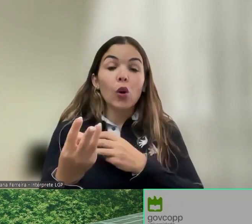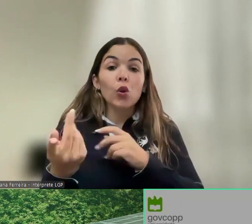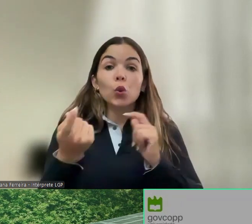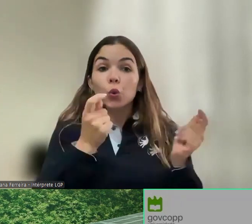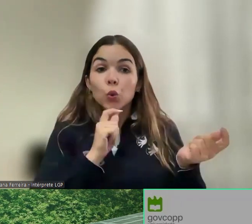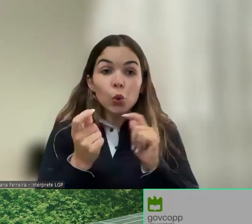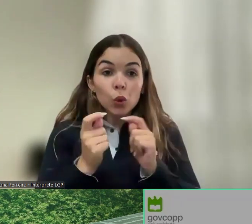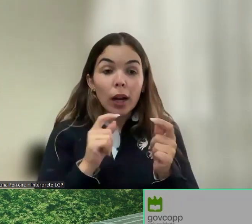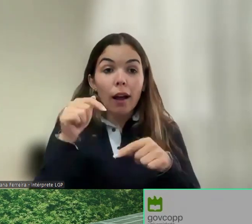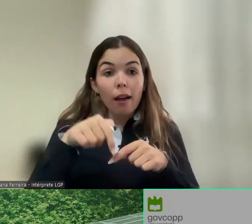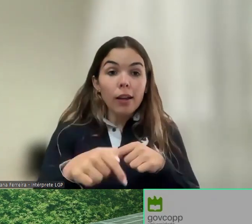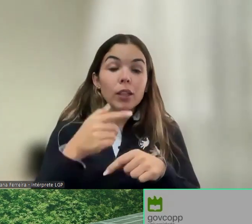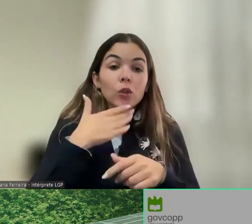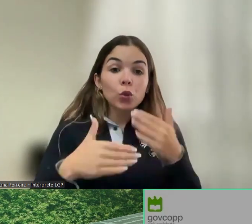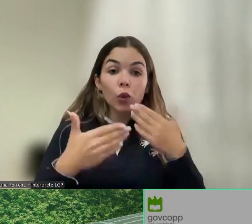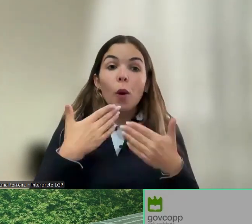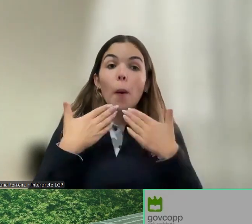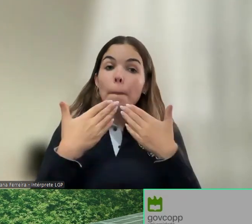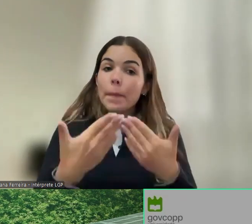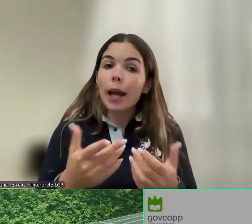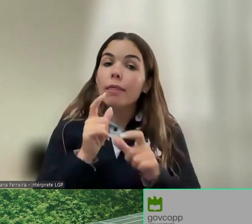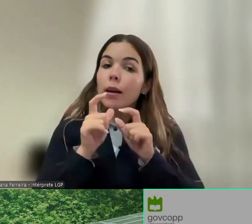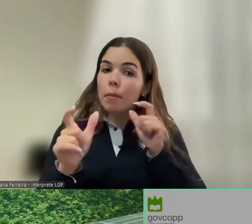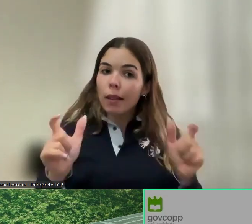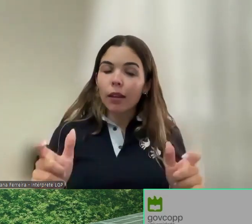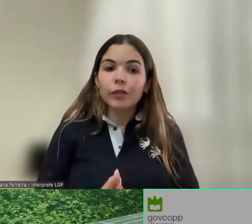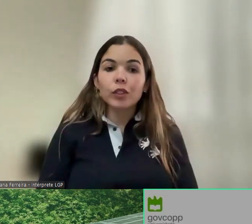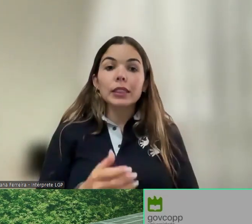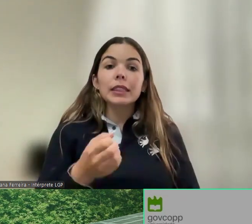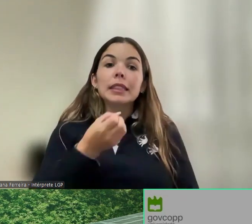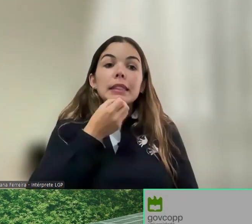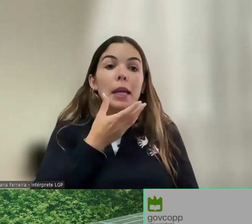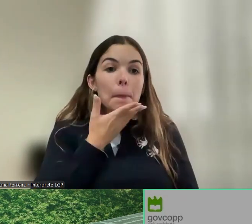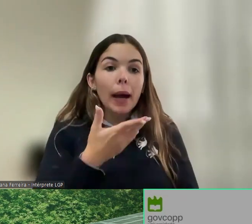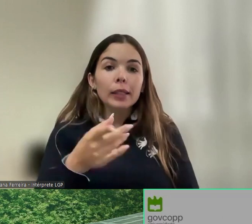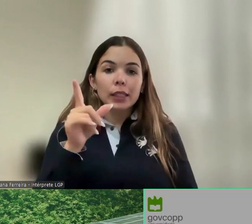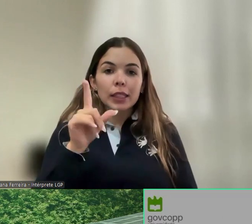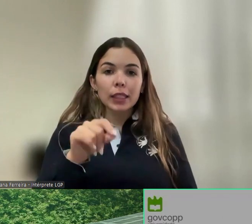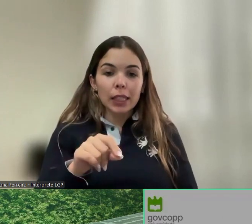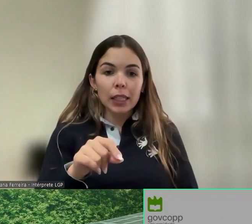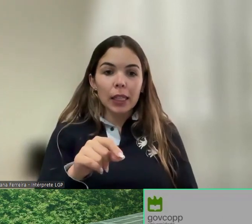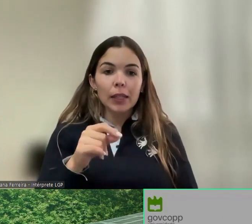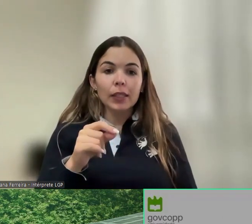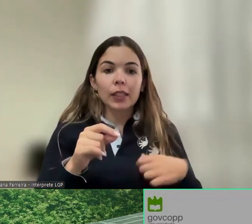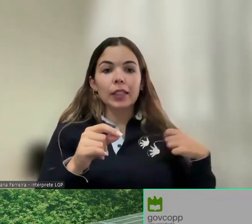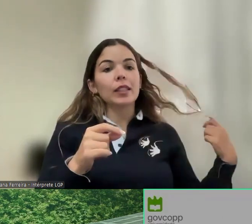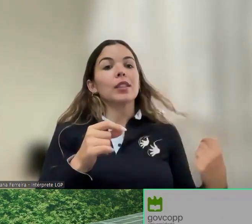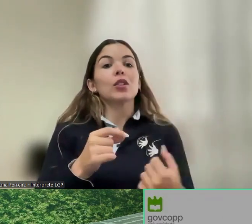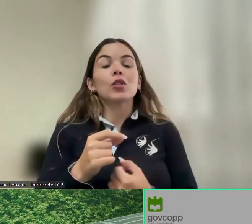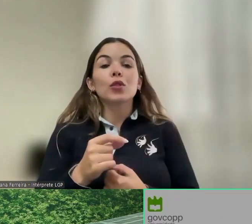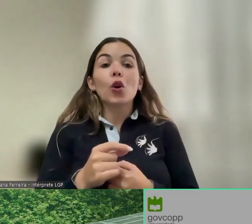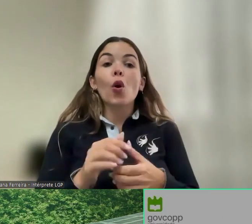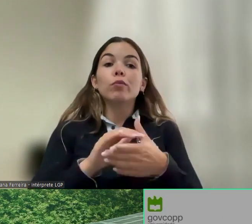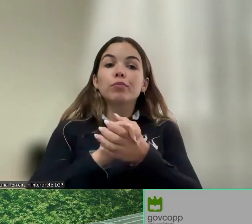sustentabilidade. Queria agradecer as palavras simpáticas e também cumprimentar os